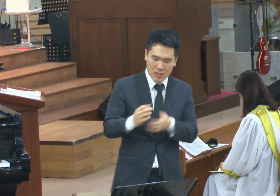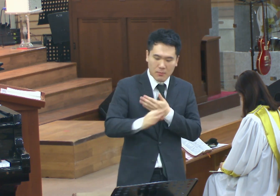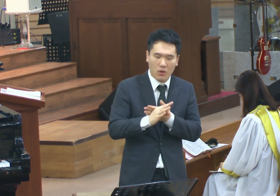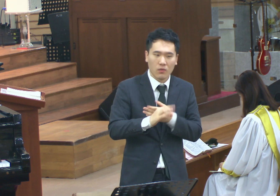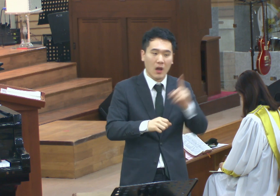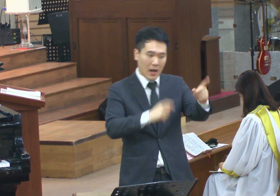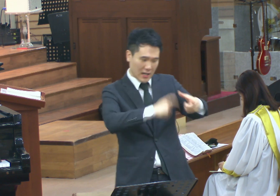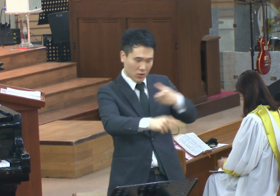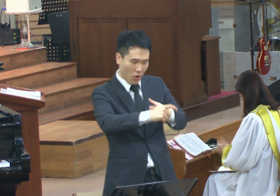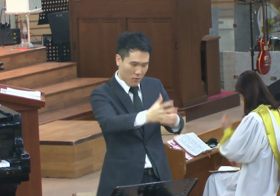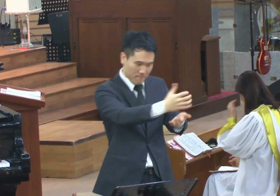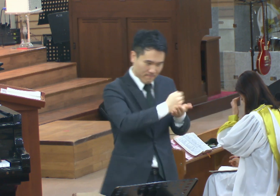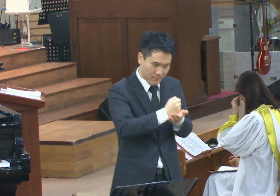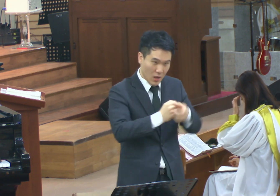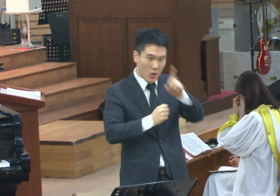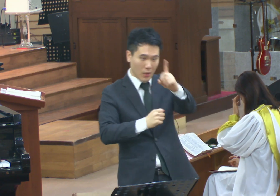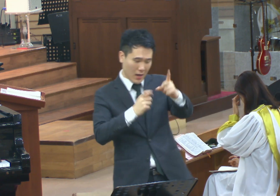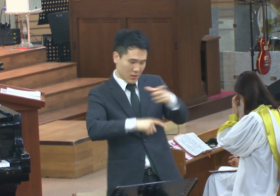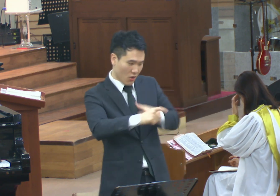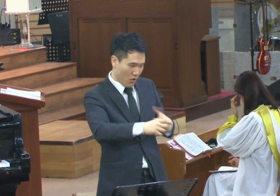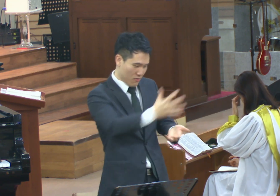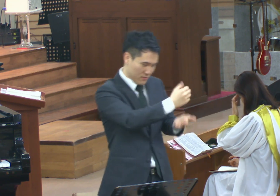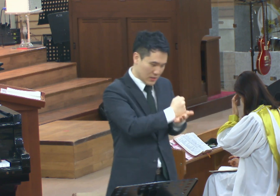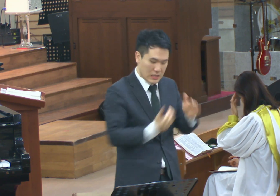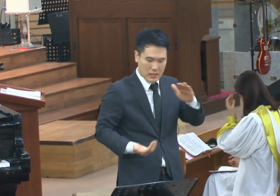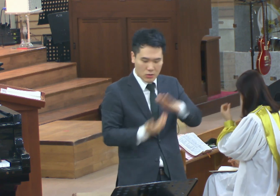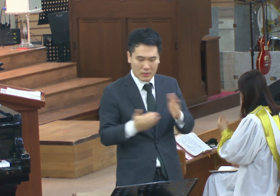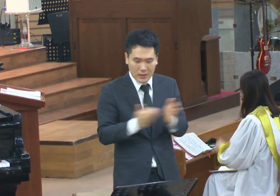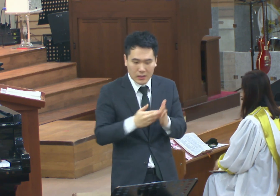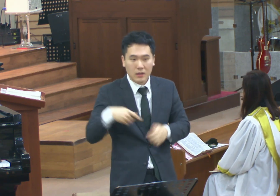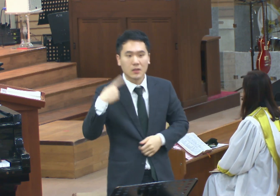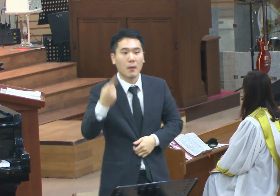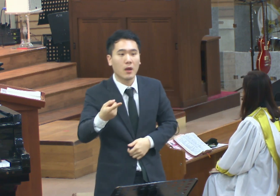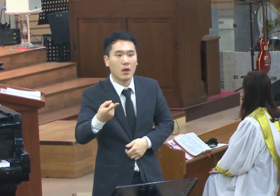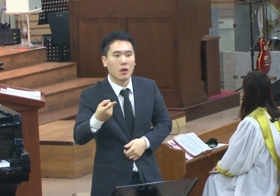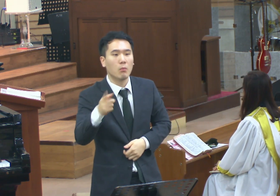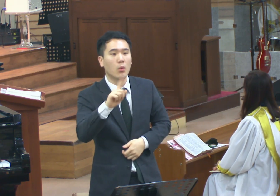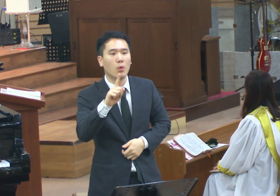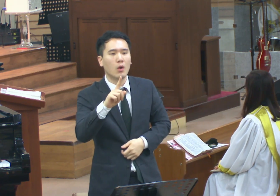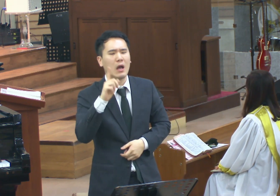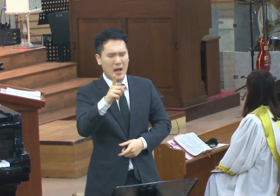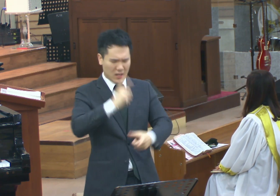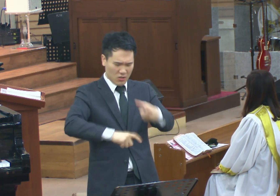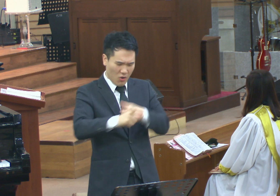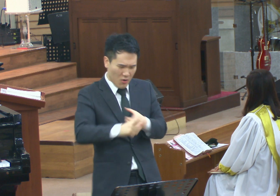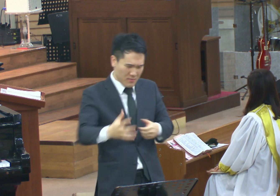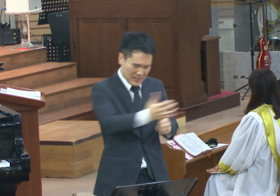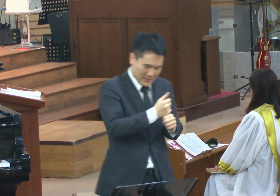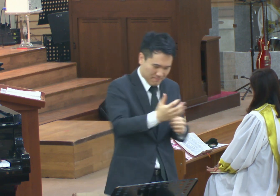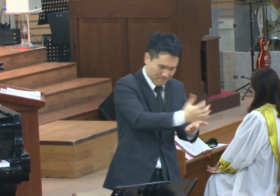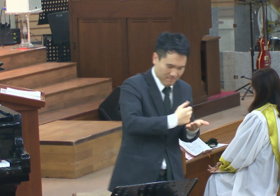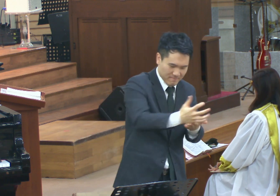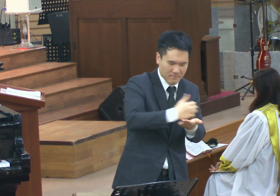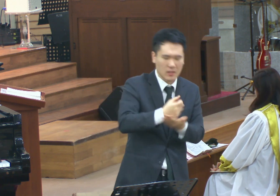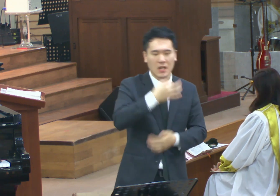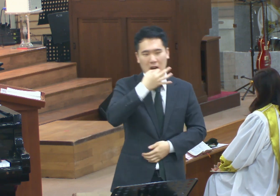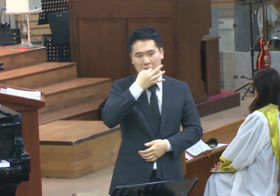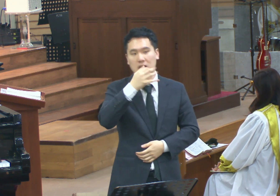사실 모세와 이 종족이 이 두 지파 반이 이 언약을 맺은 것을 보면 더